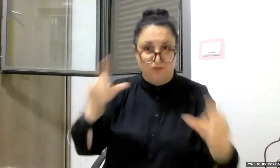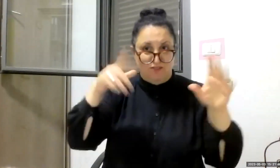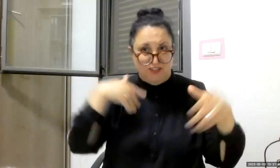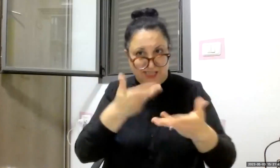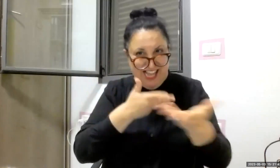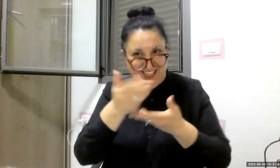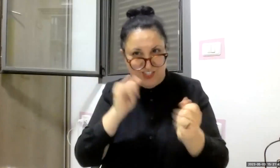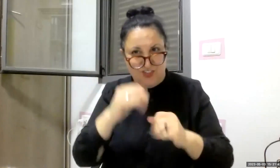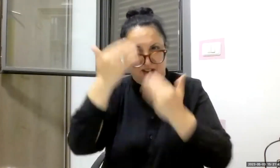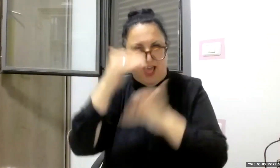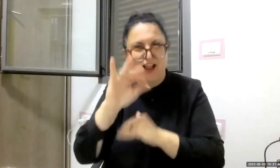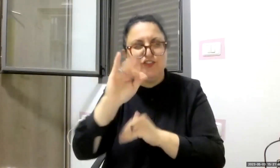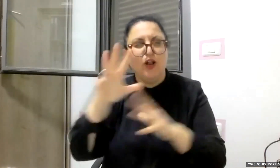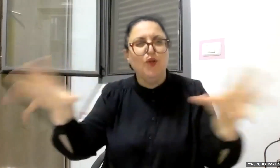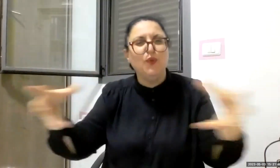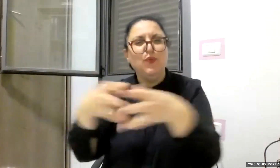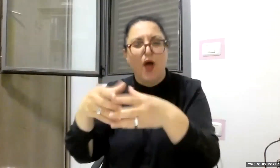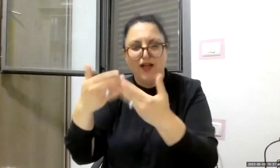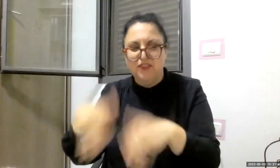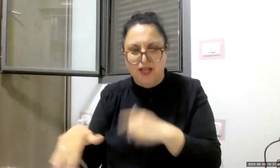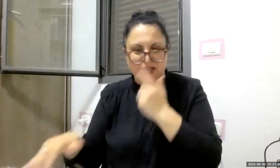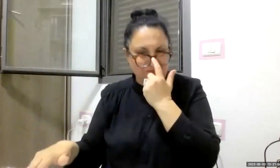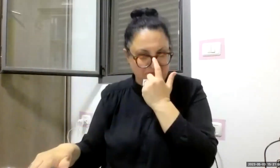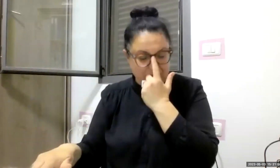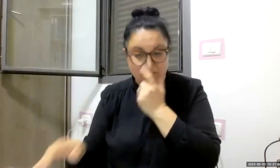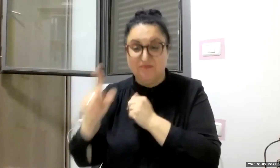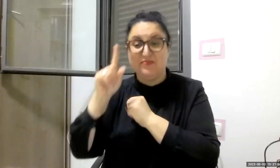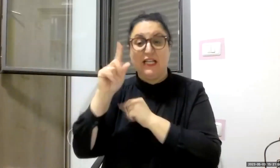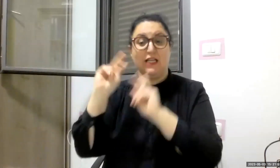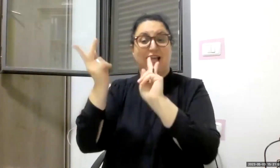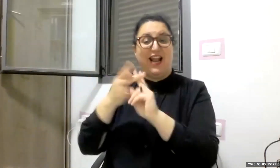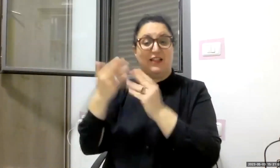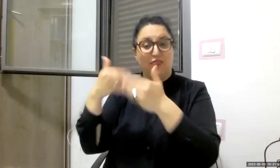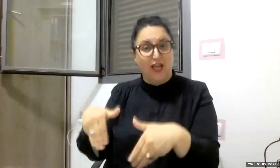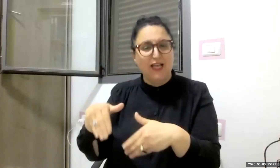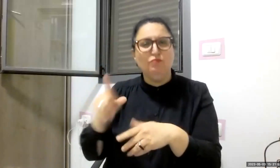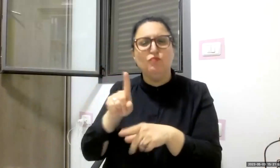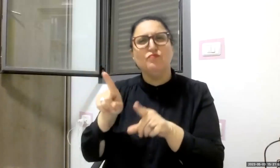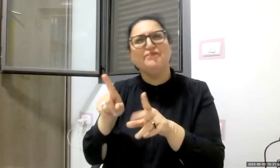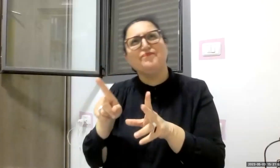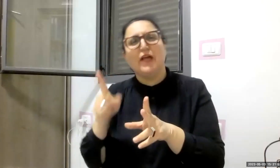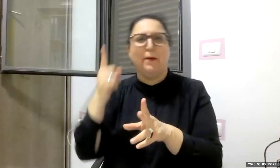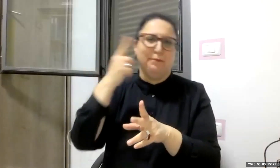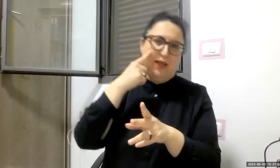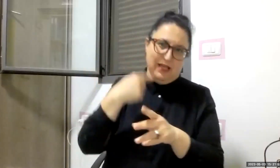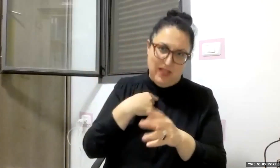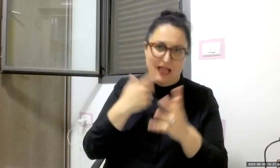וכל ענף אחר. עכשיו אני רוצה להתייחס באמת לתנועת הנחים. תנועת הנחים